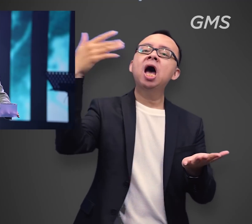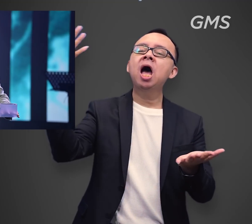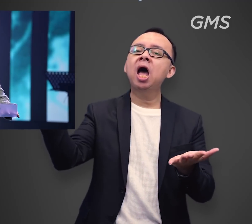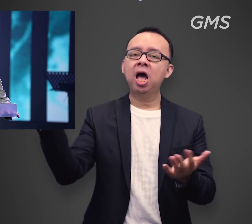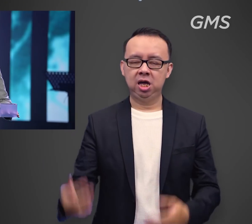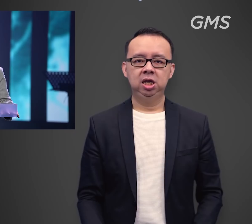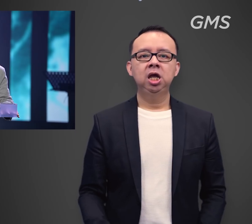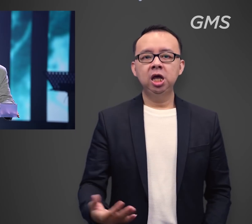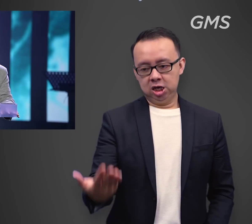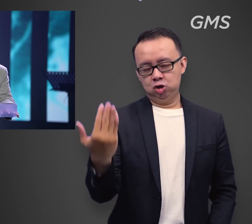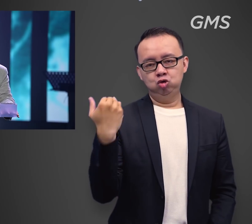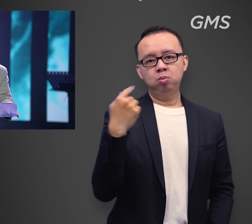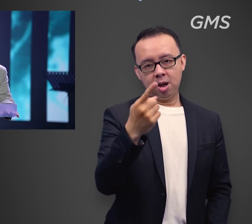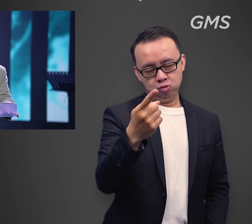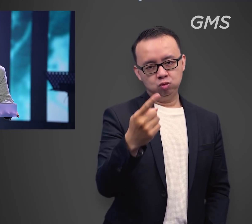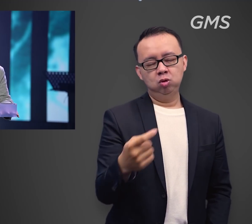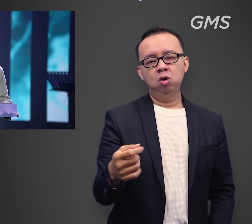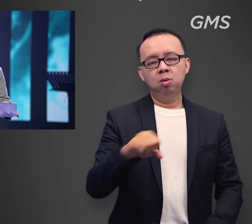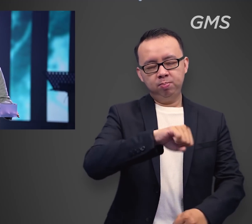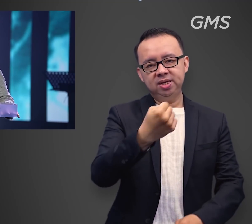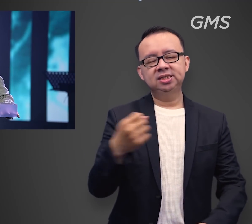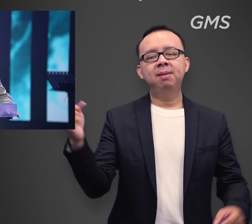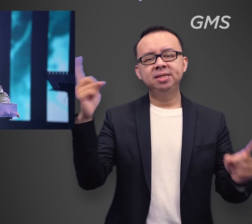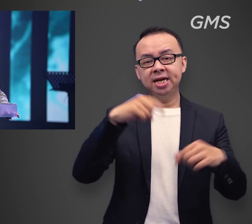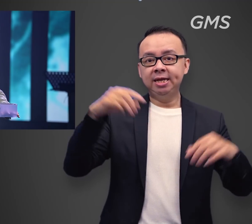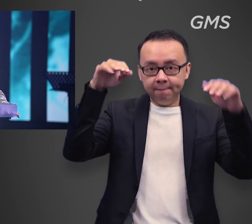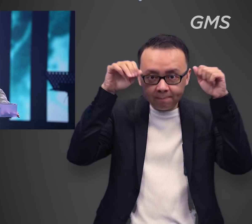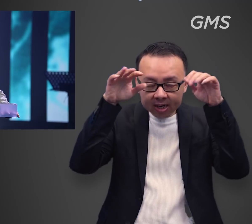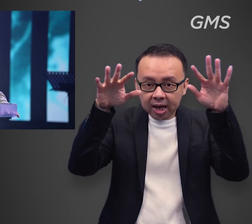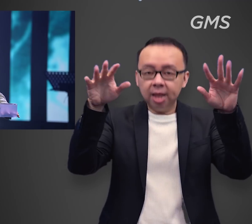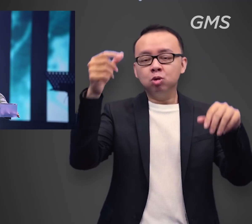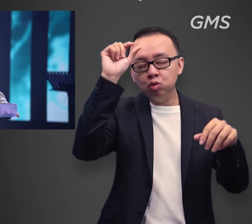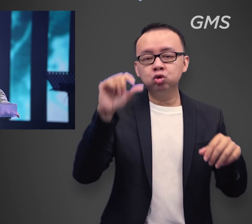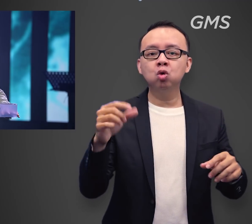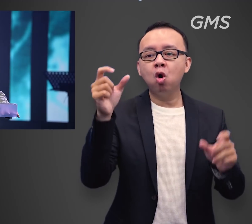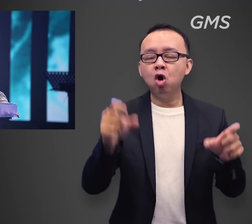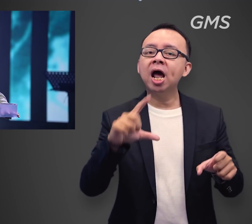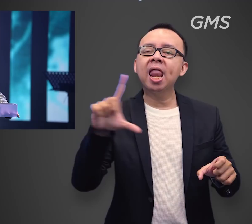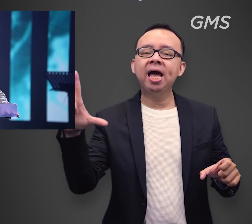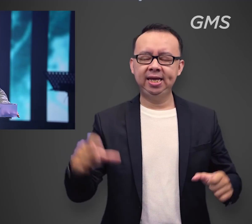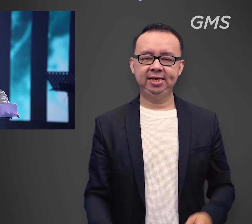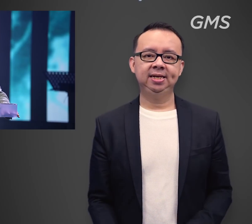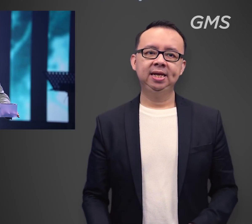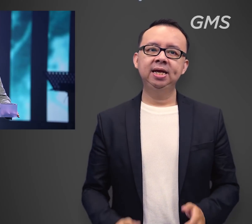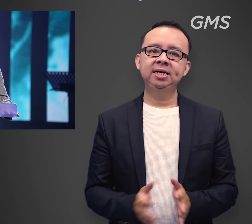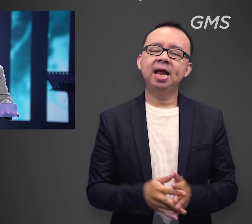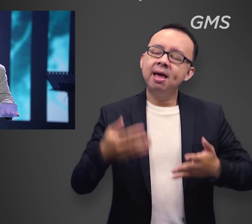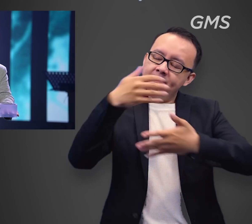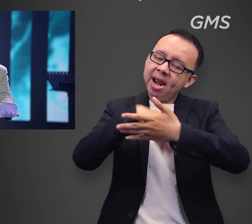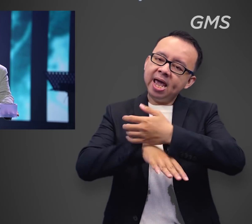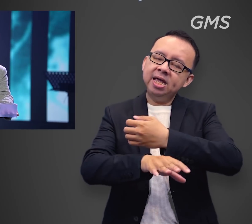menjadi berkat bagi orang lain. Hidup Anda ini bisa melahirkan sebuah generasi yang takut akan Tuhan